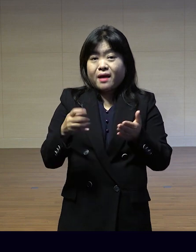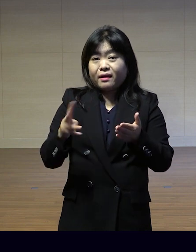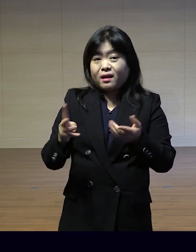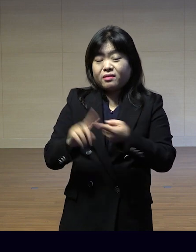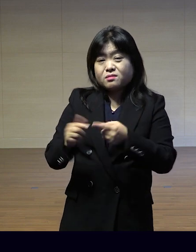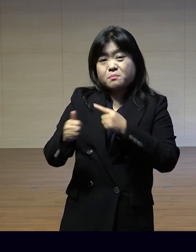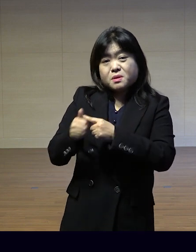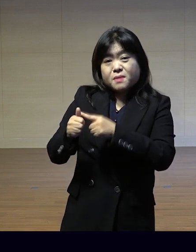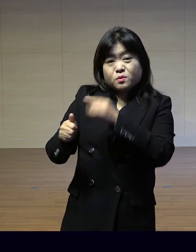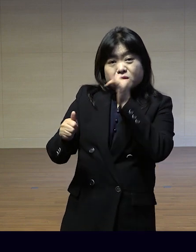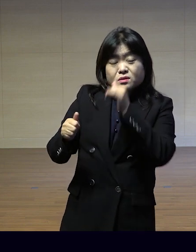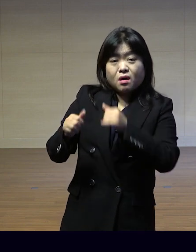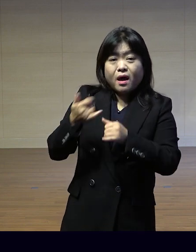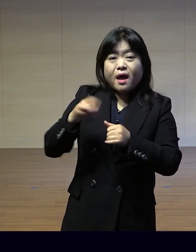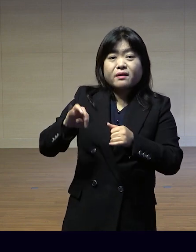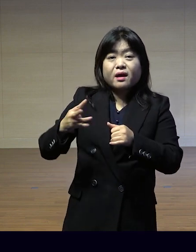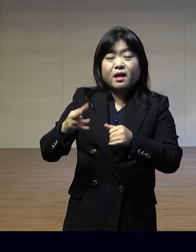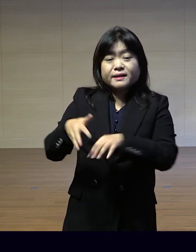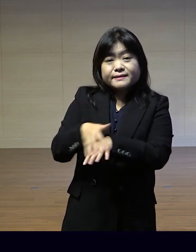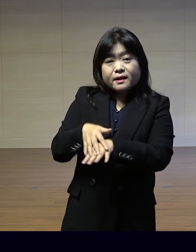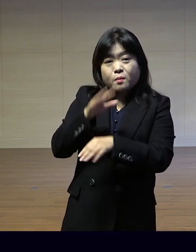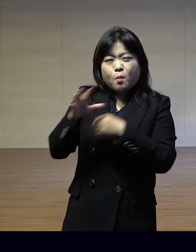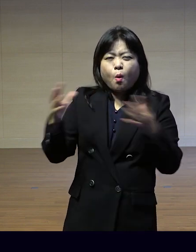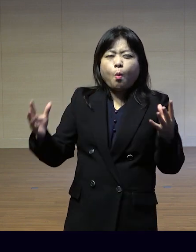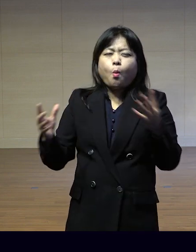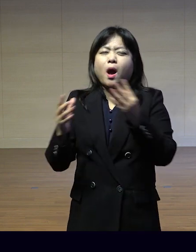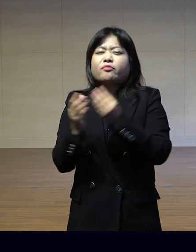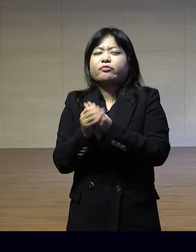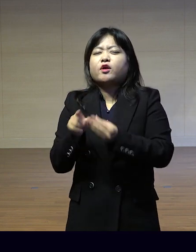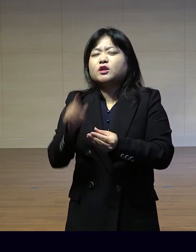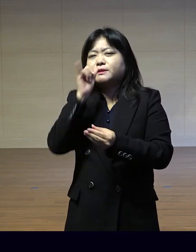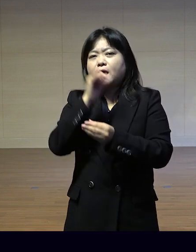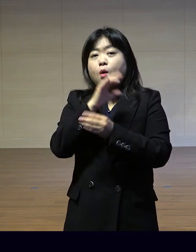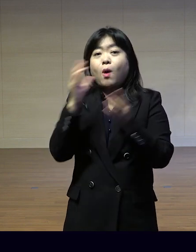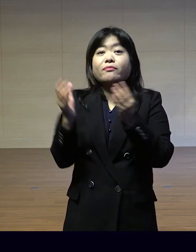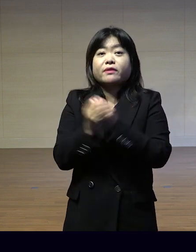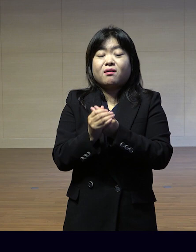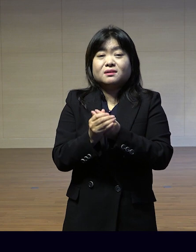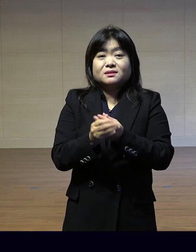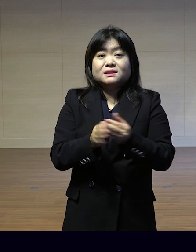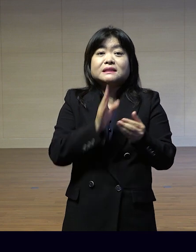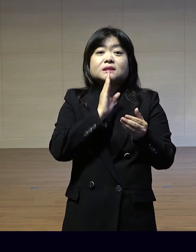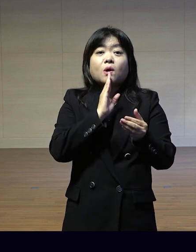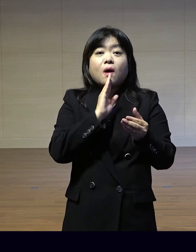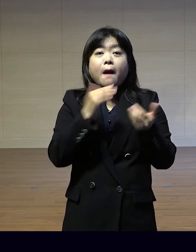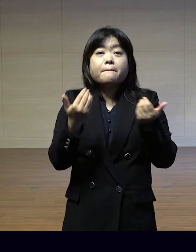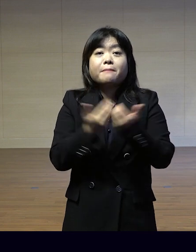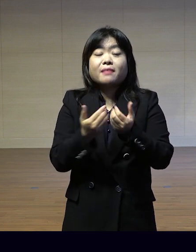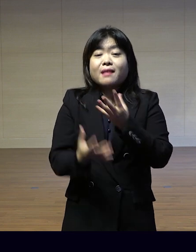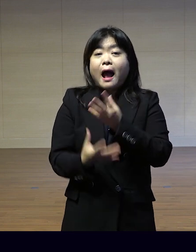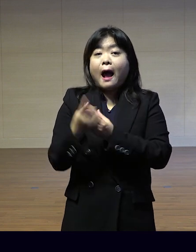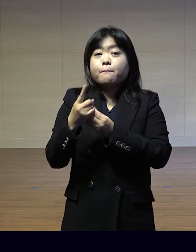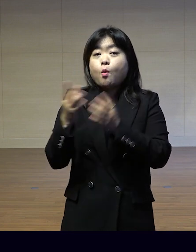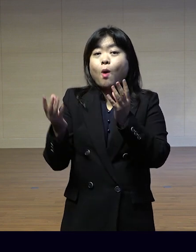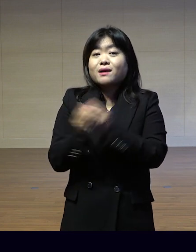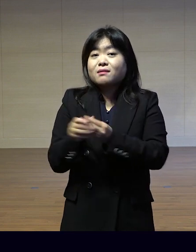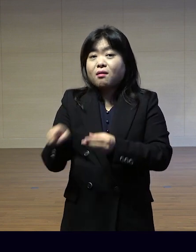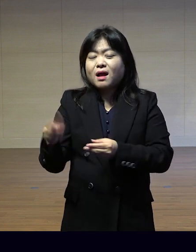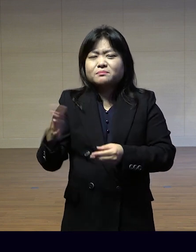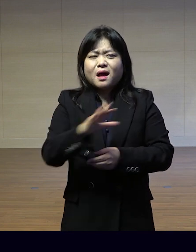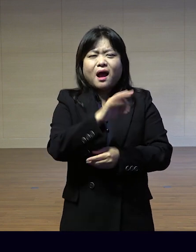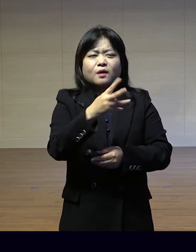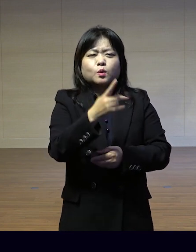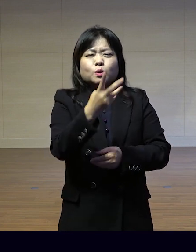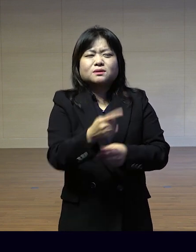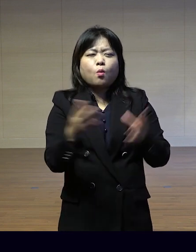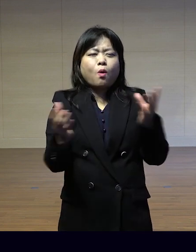해겔의 체계에서는 완결된 것이 있다. 그 신테제라는 것이 종합이고 완결이 된다고 보는데 아도르노는 그것은 보장할